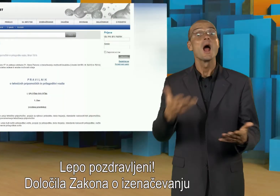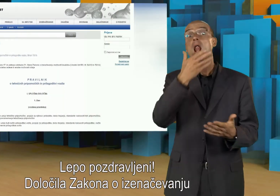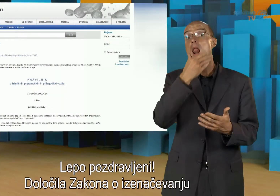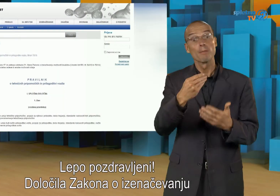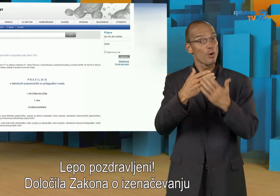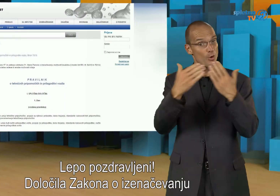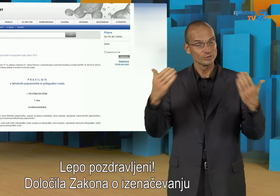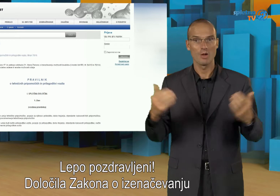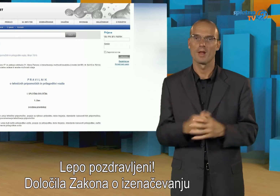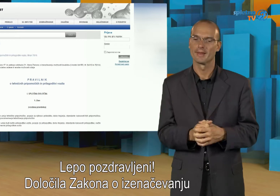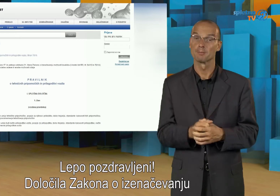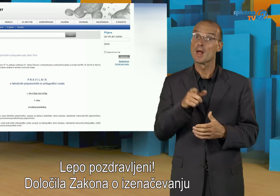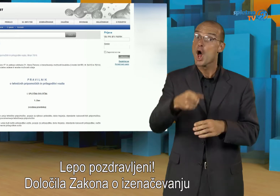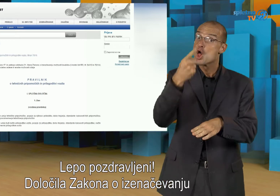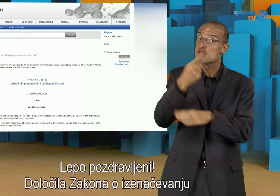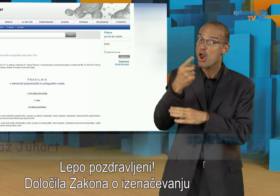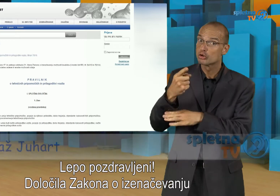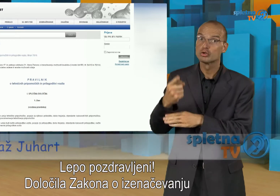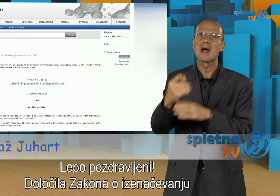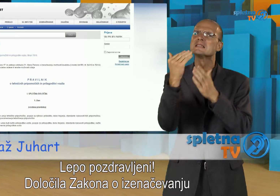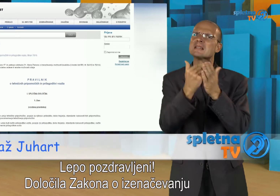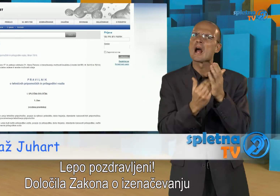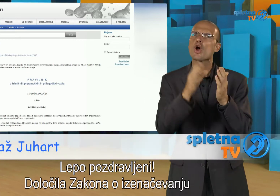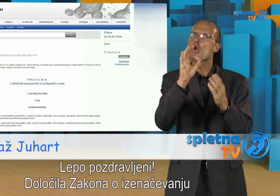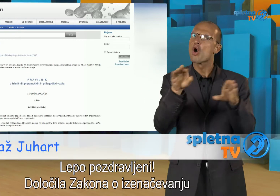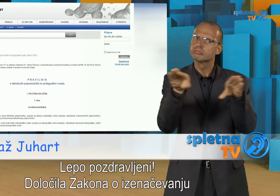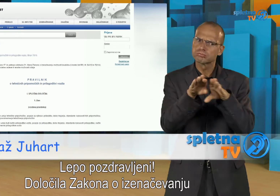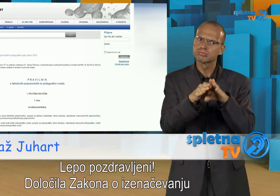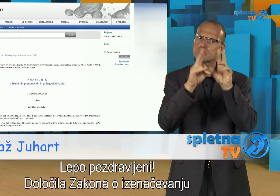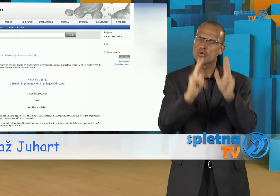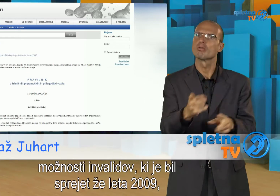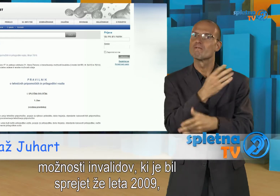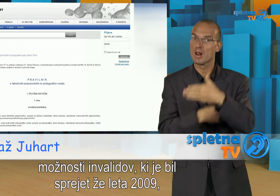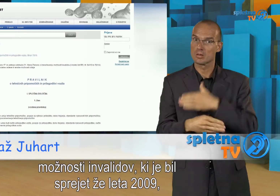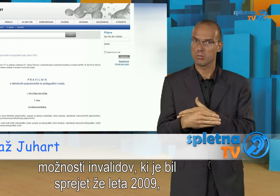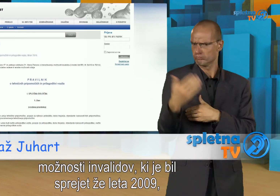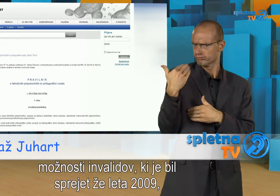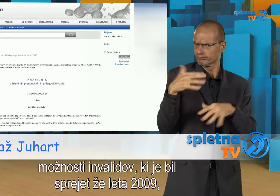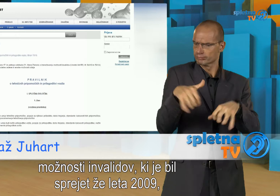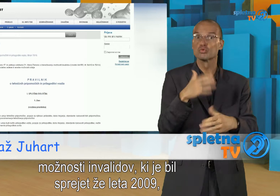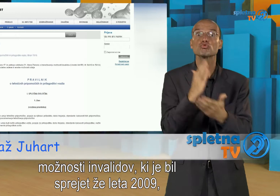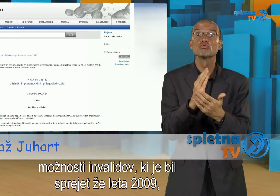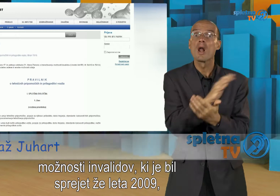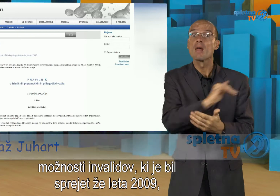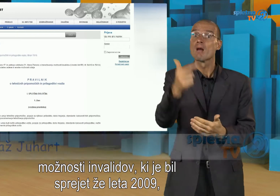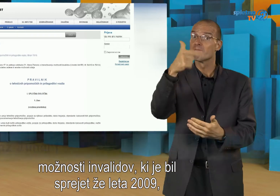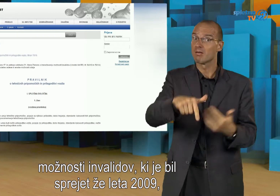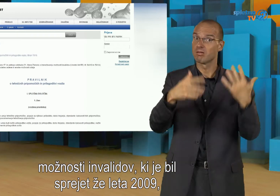Lepo pozdravljeni. Določila zakona o izenačevanju možnosti invalidov, ki je bil sprejet že leta 2009, se